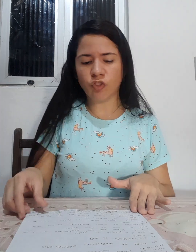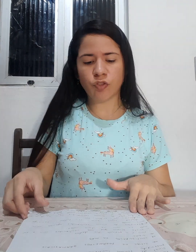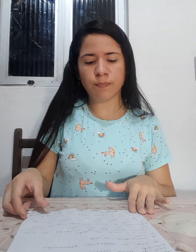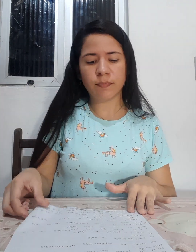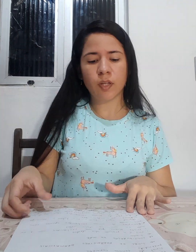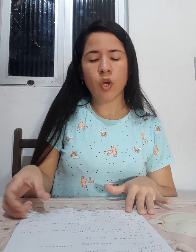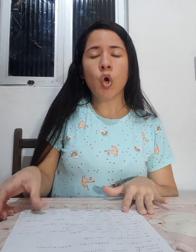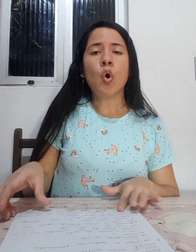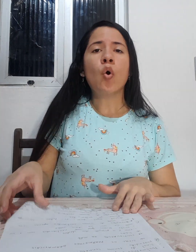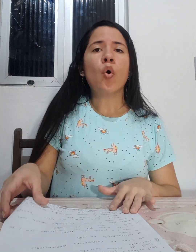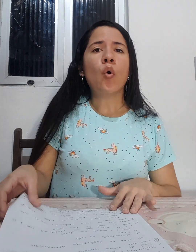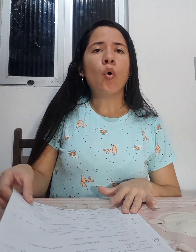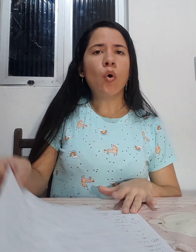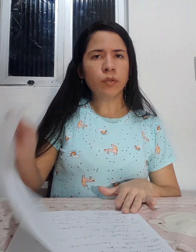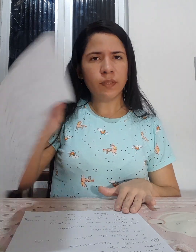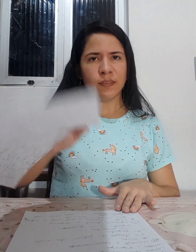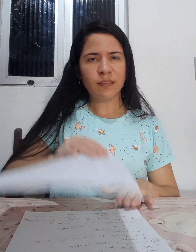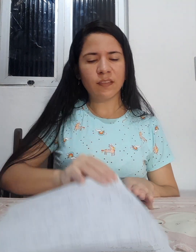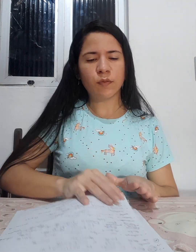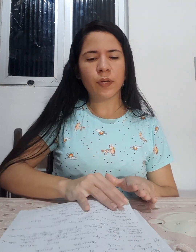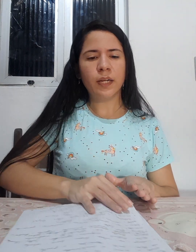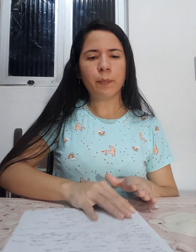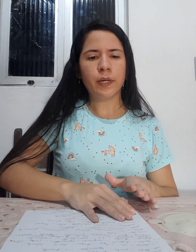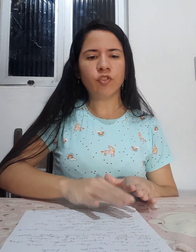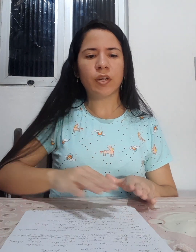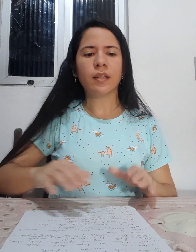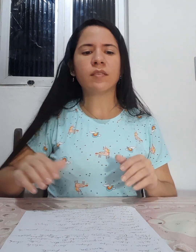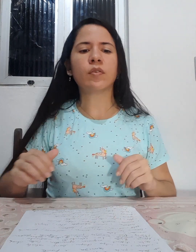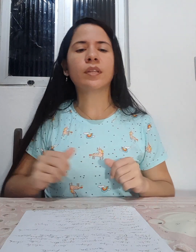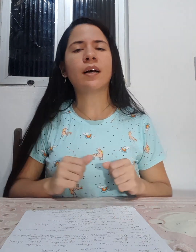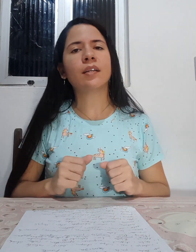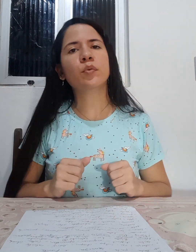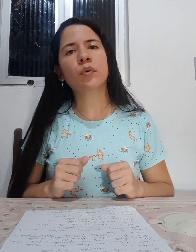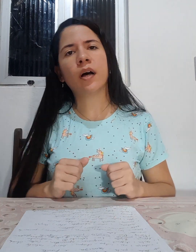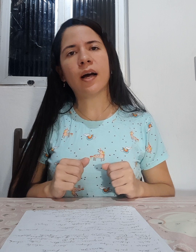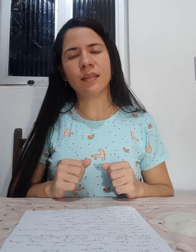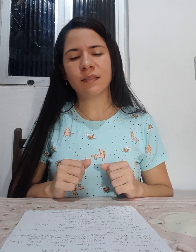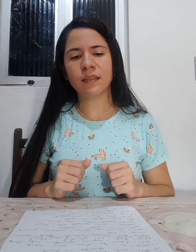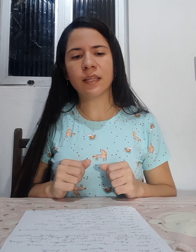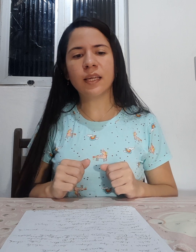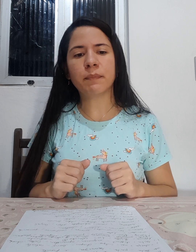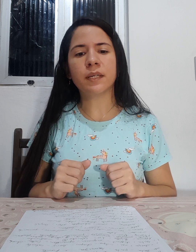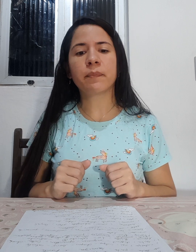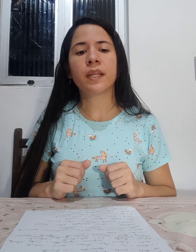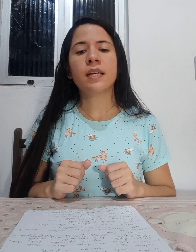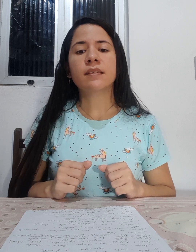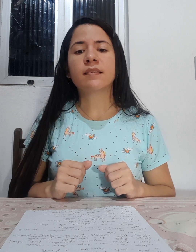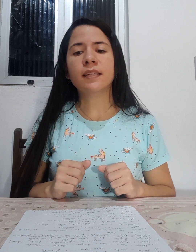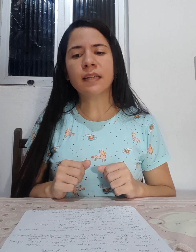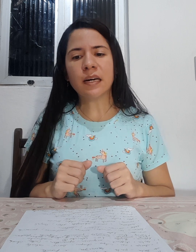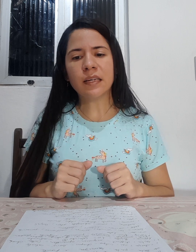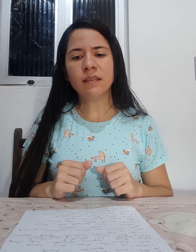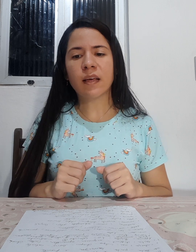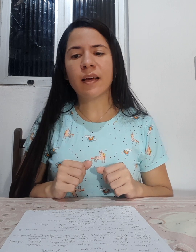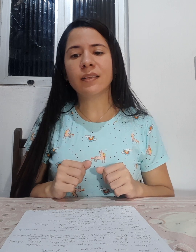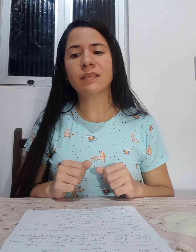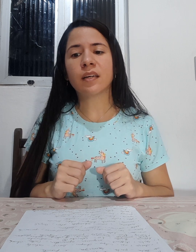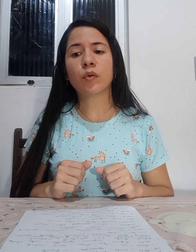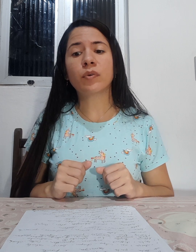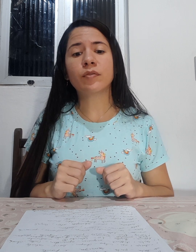diante. Outro exercício que ele pede relacionado a esse tema: sinais realizados com as